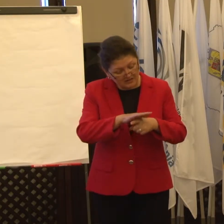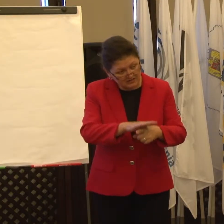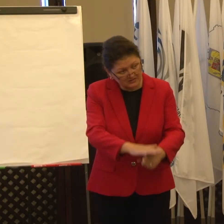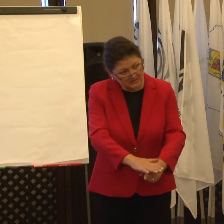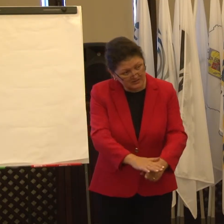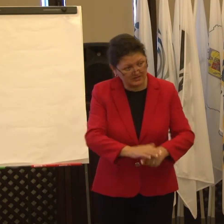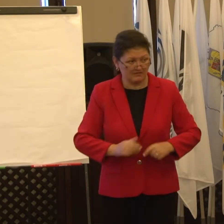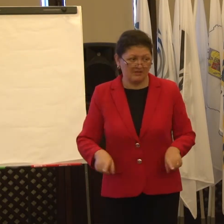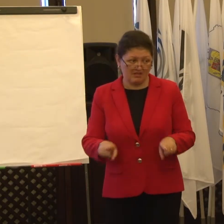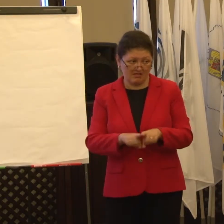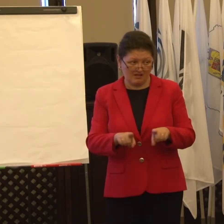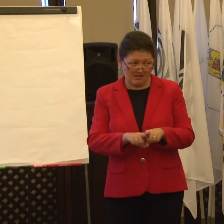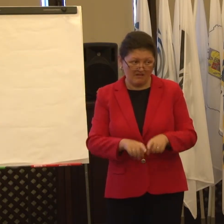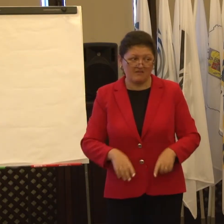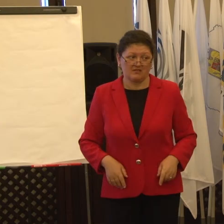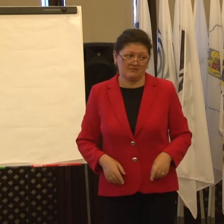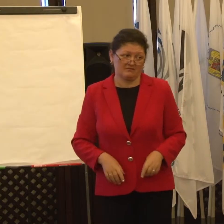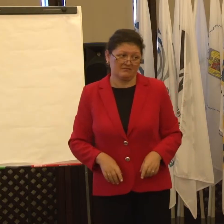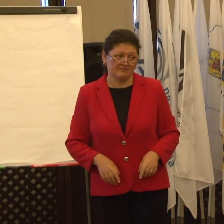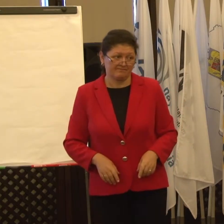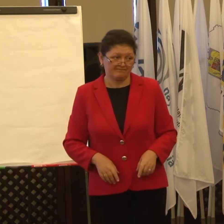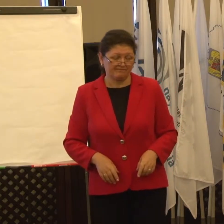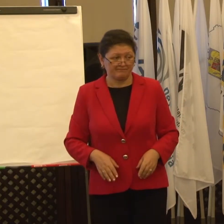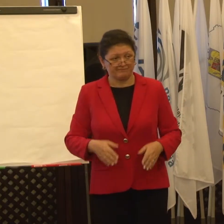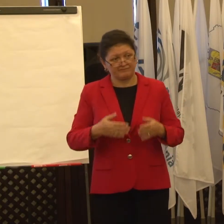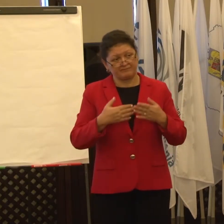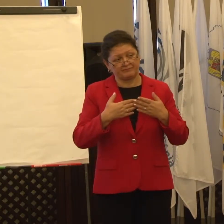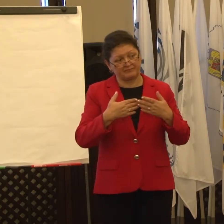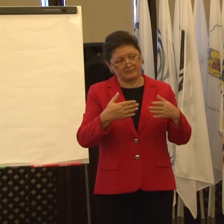poate de mult. Da? Pornim de la